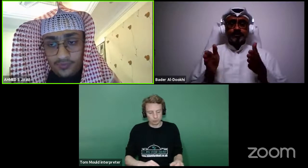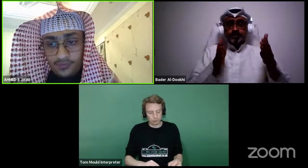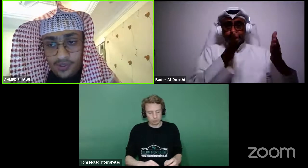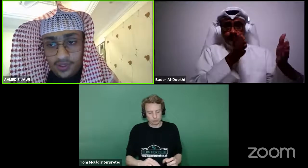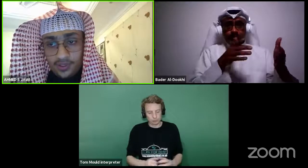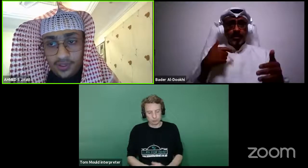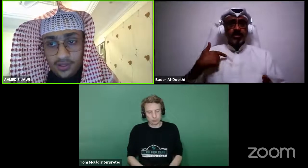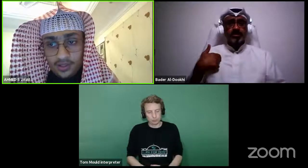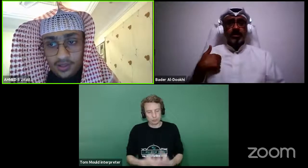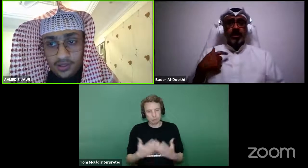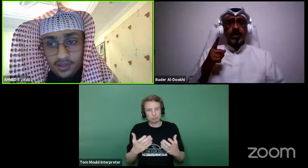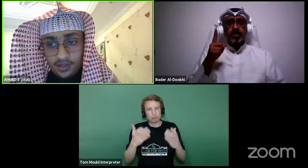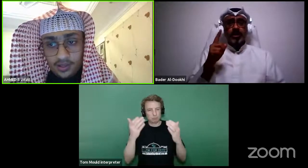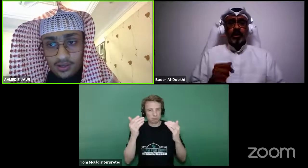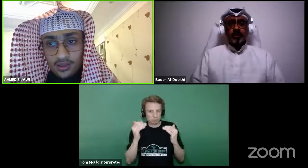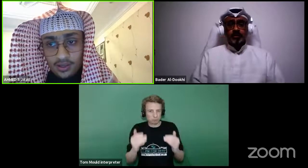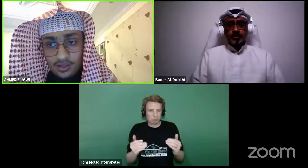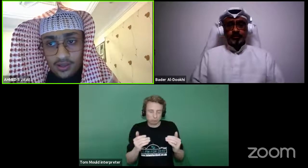ألف